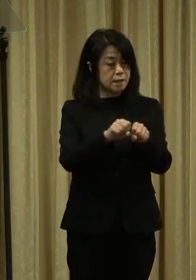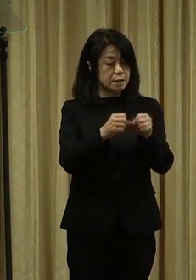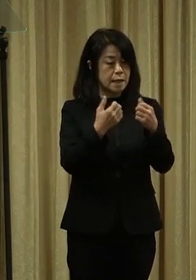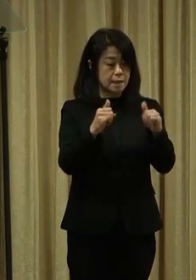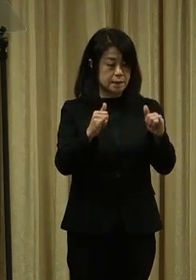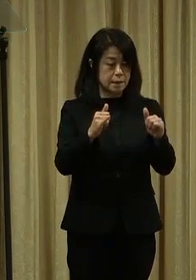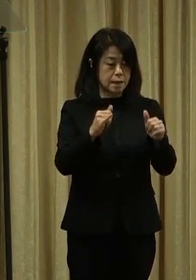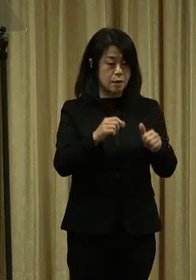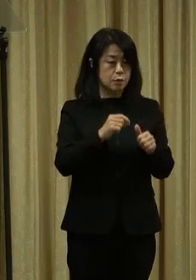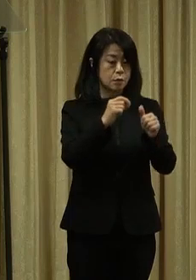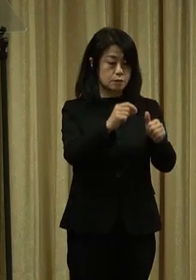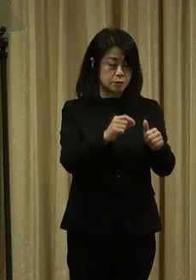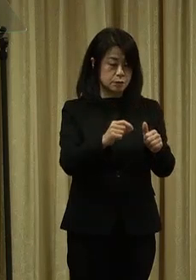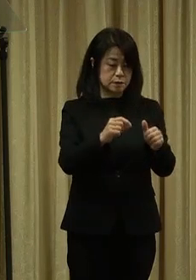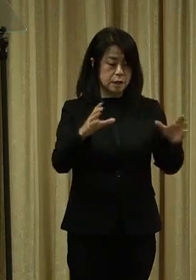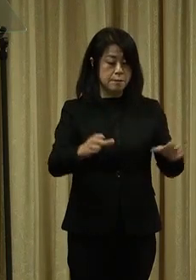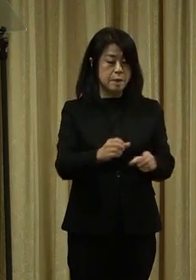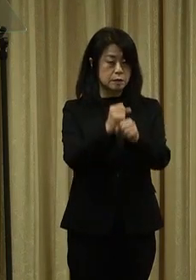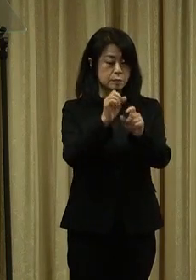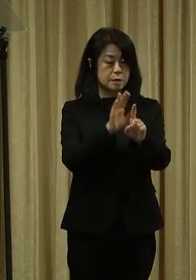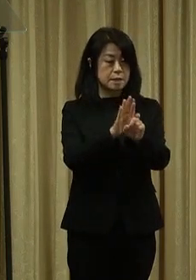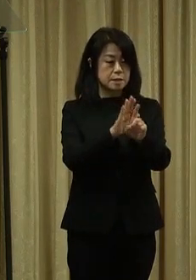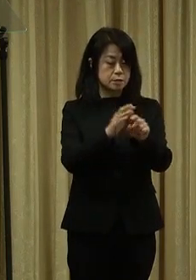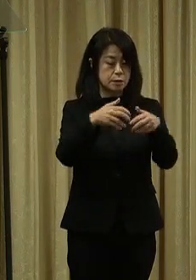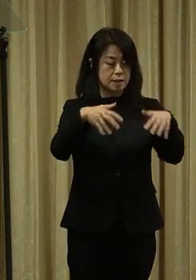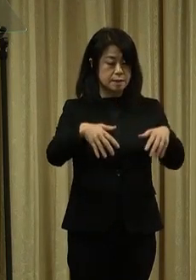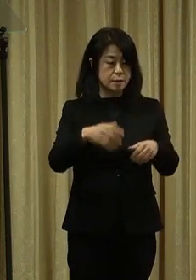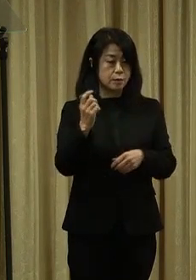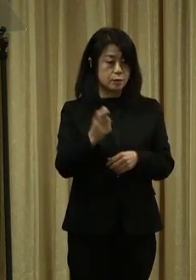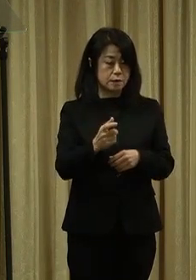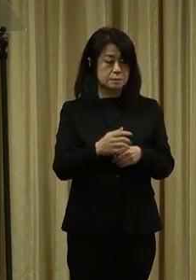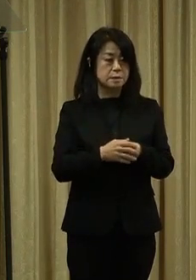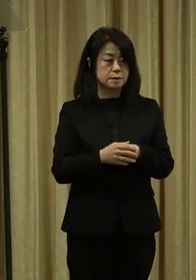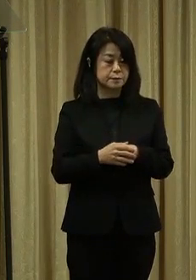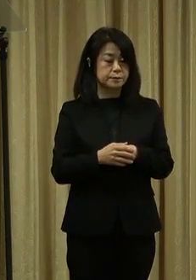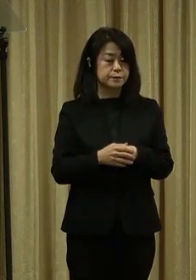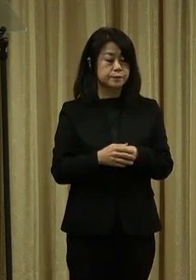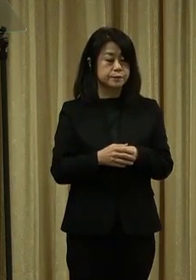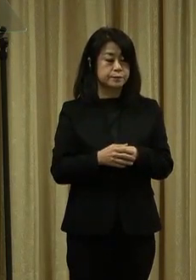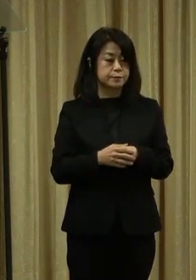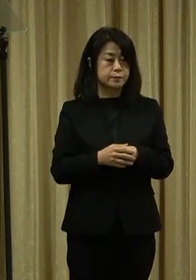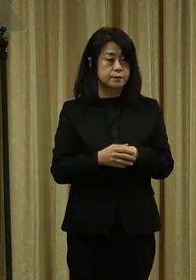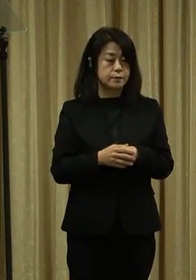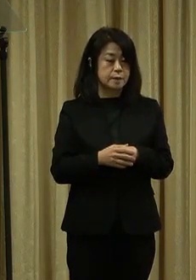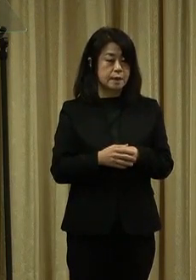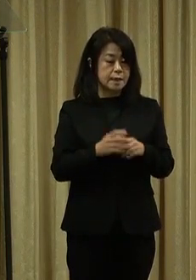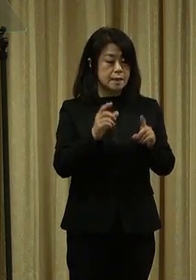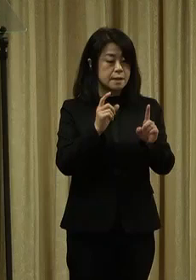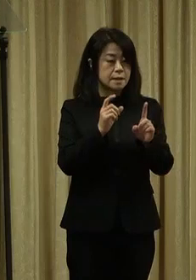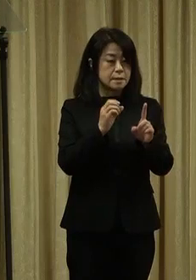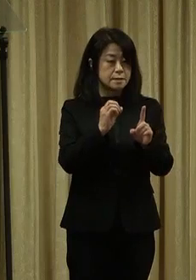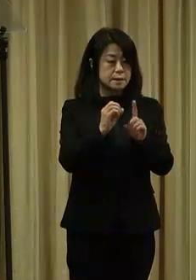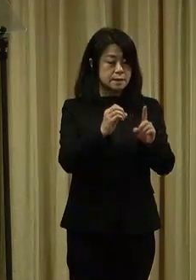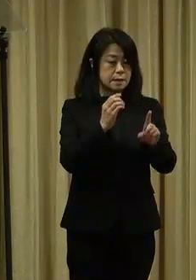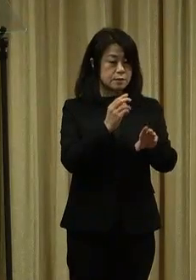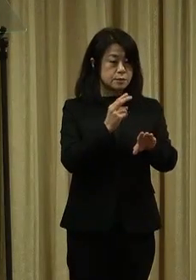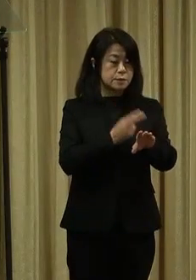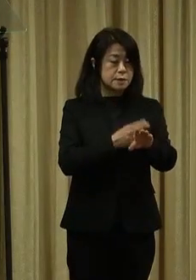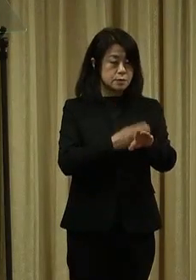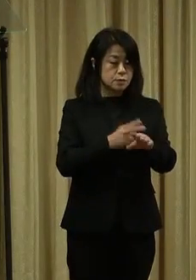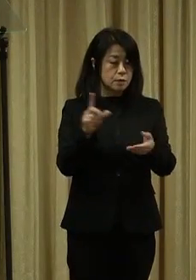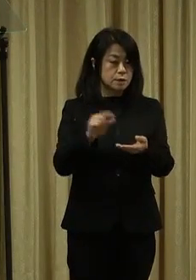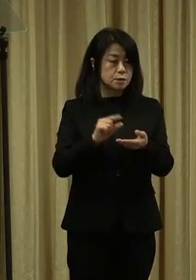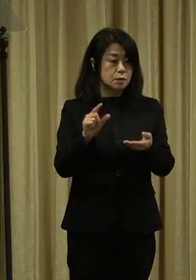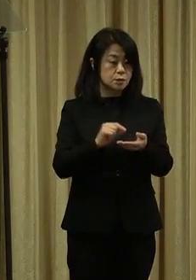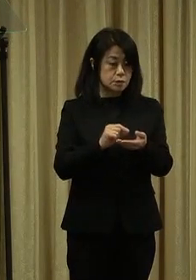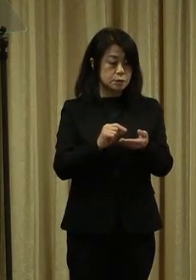望者をワンストップで支援する体制を強化します。また先ほどご説明したデジタル技術の活用による